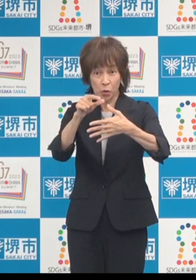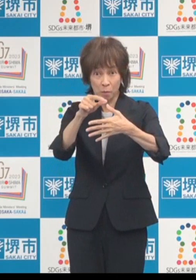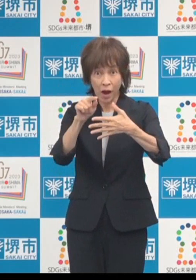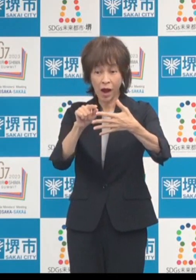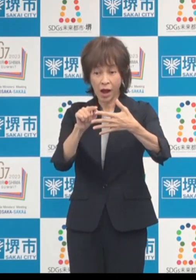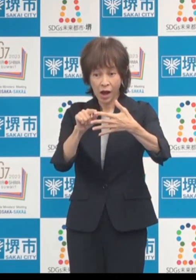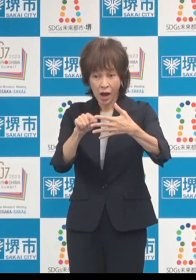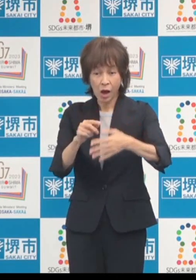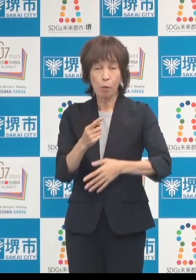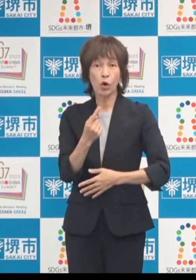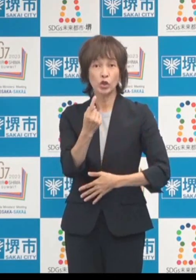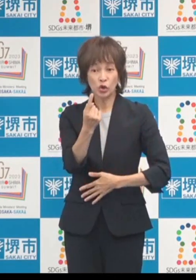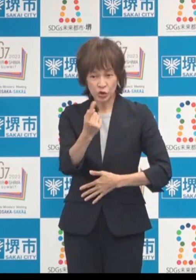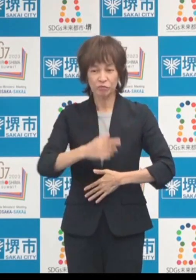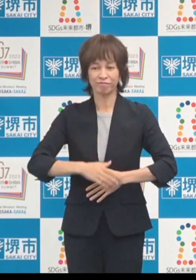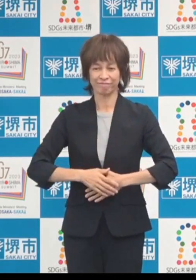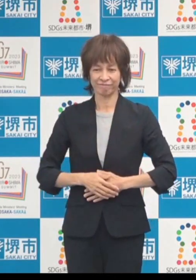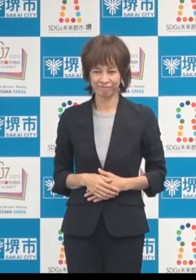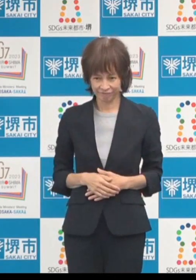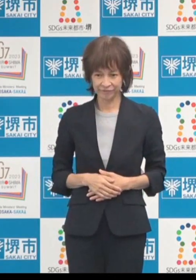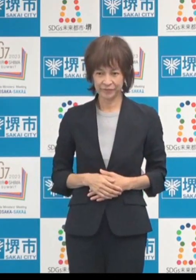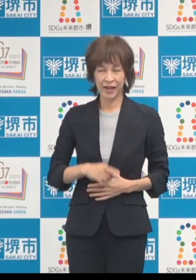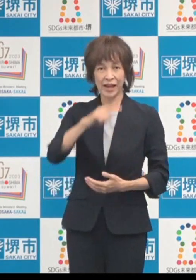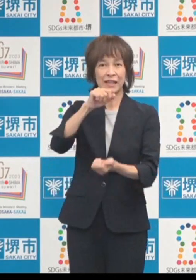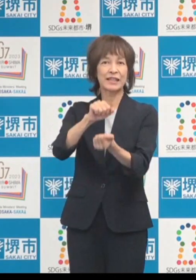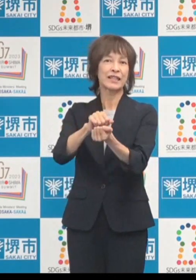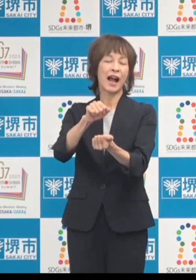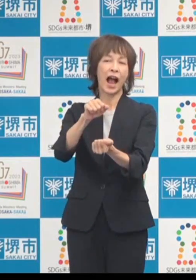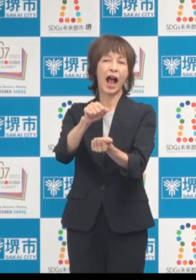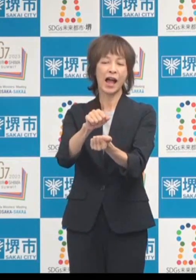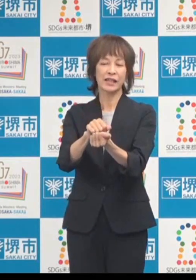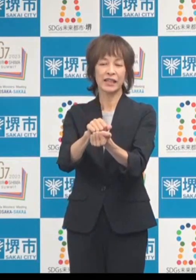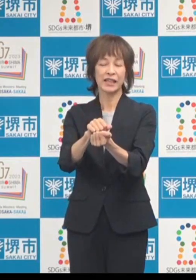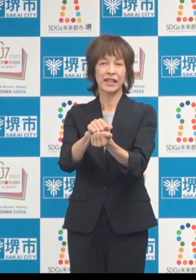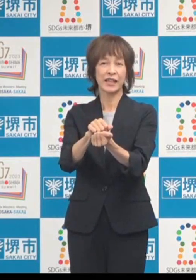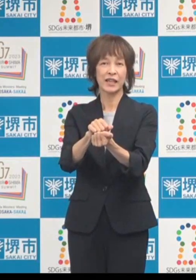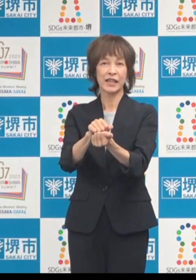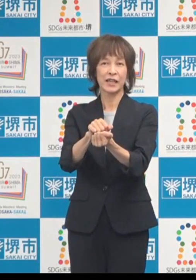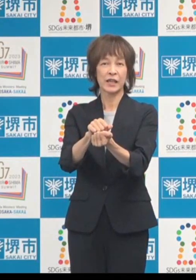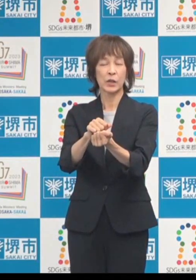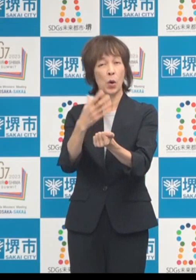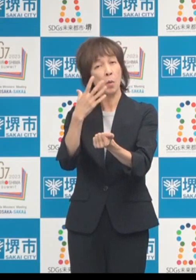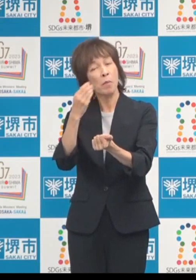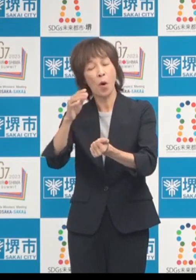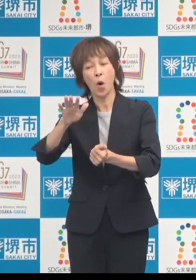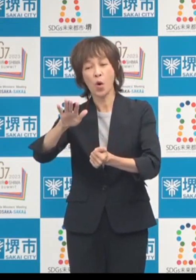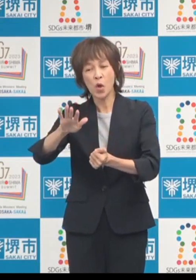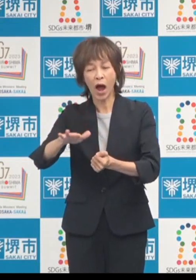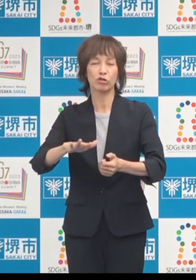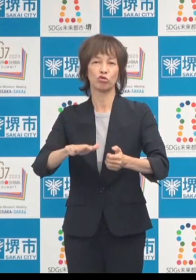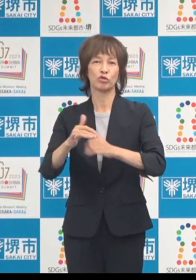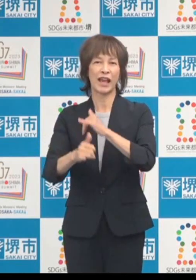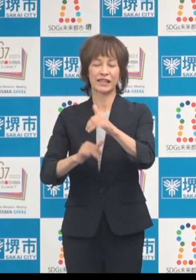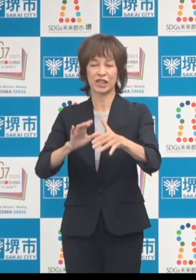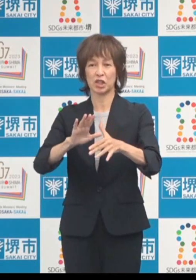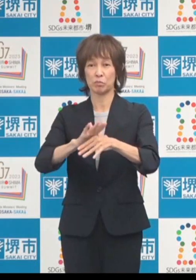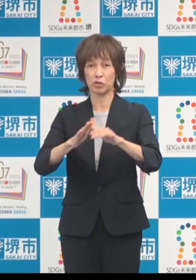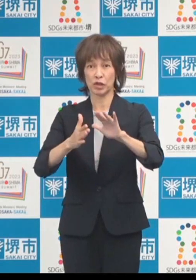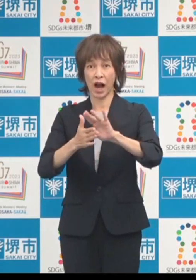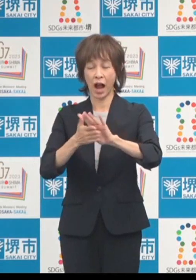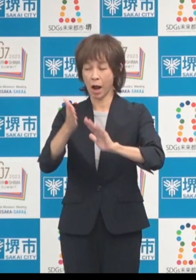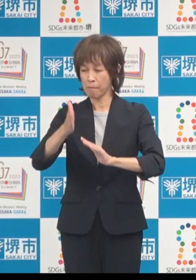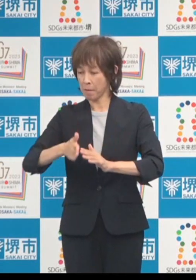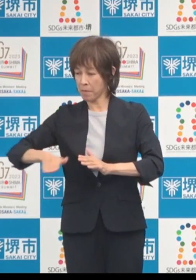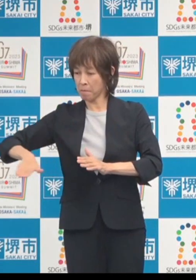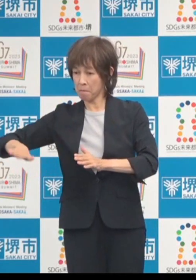つ、5つのうちの1つ、堺の特色ある歴史文化としまして、観光エリア、堺急